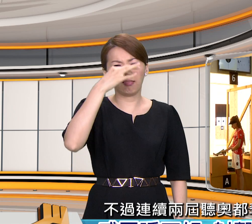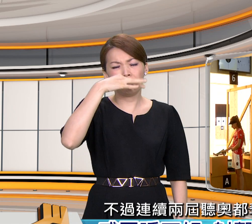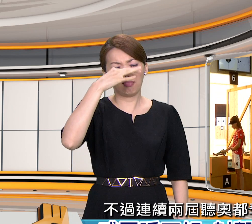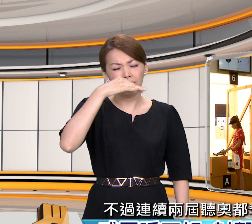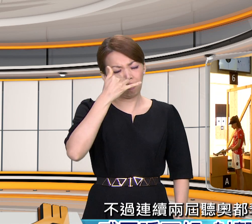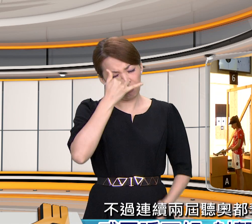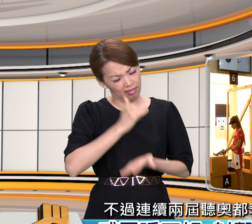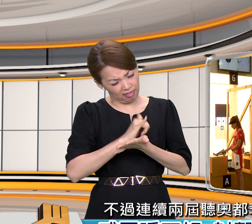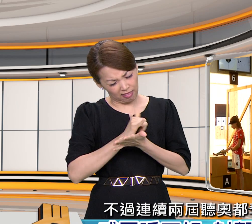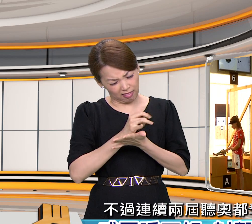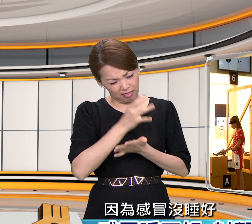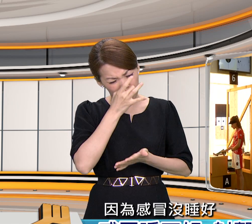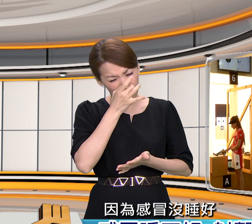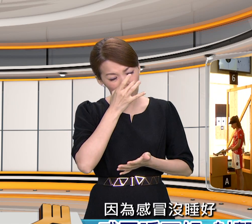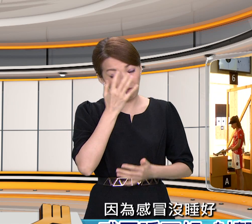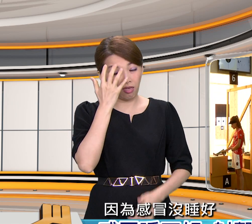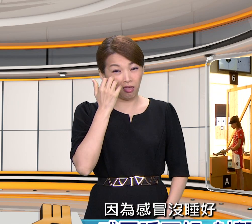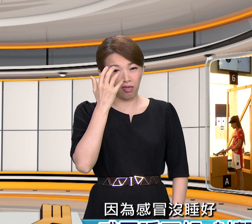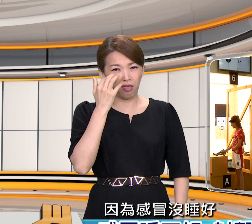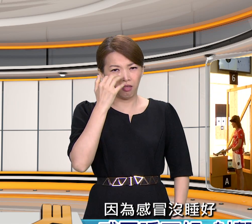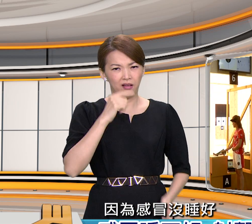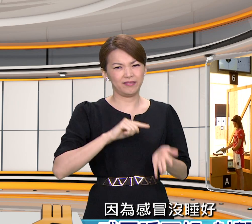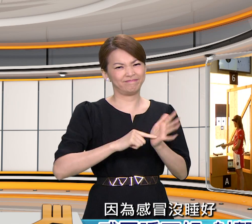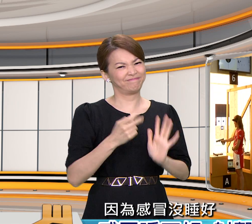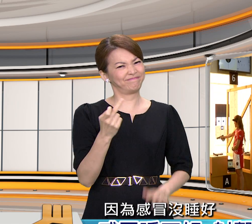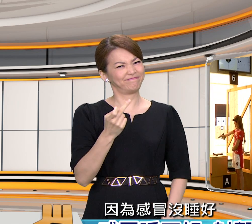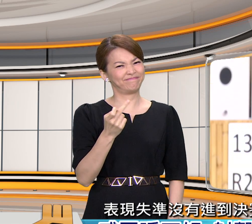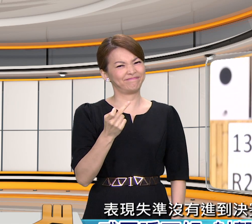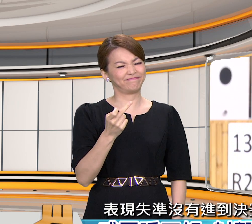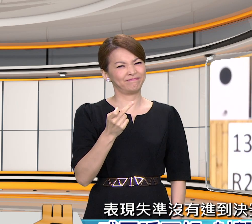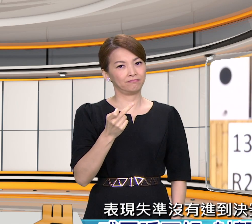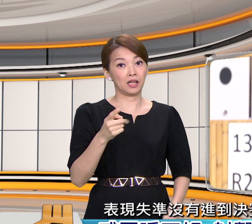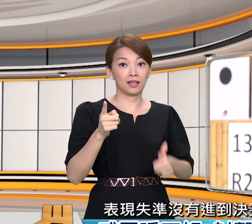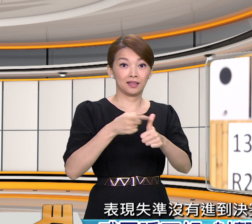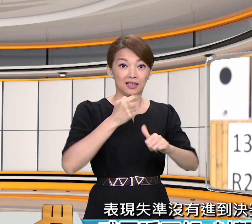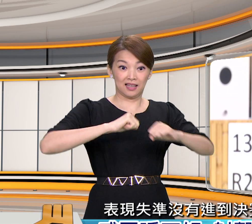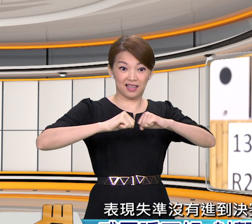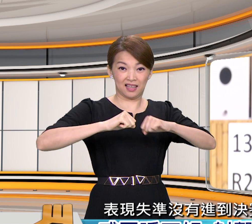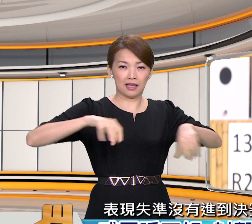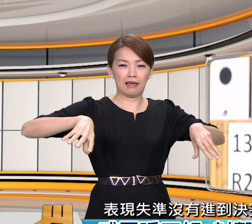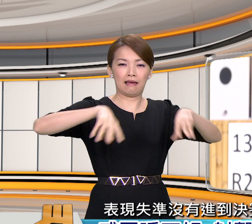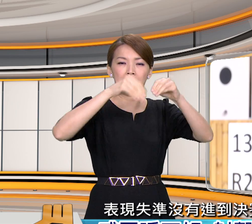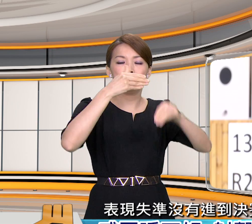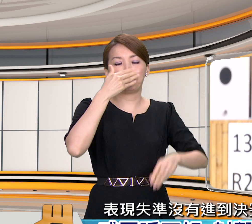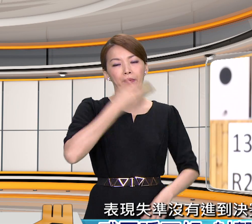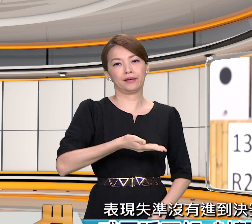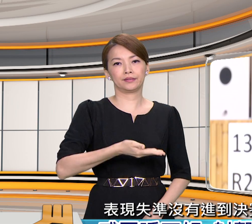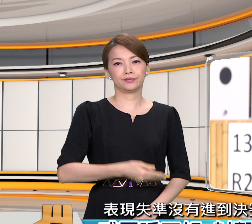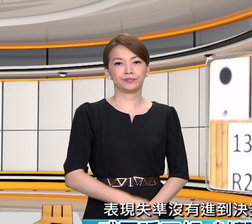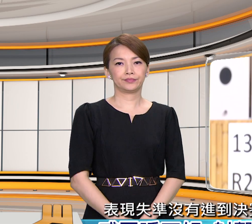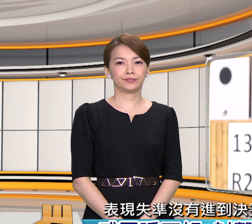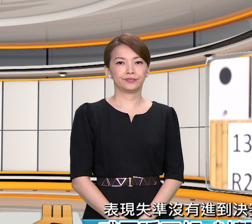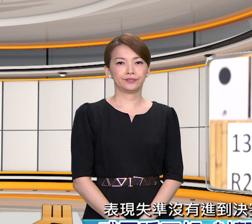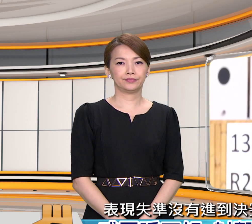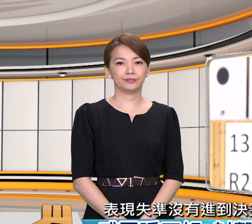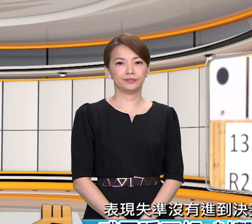的高雅茹，因为感冒没有睡好，表现失准，没有进到决赛。